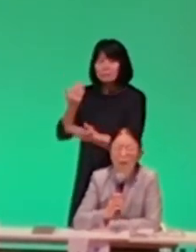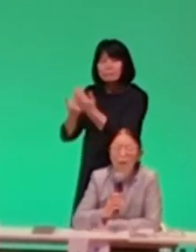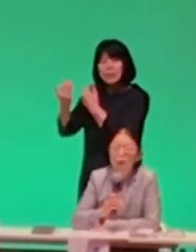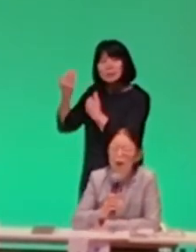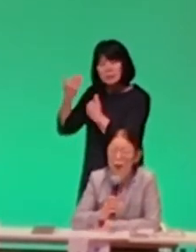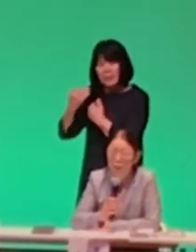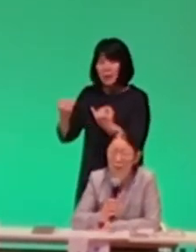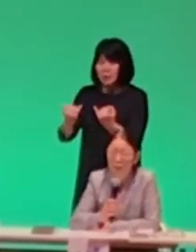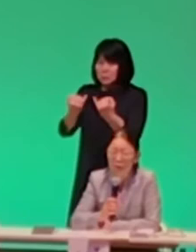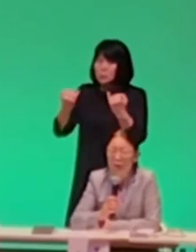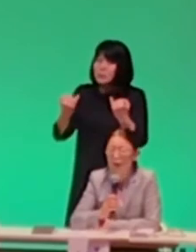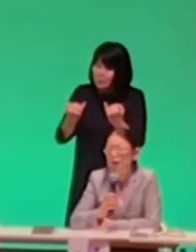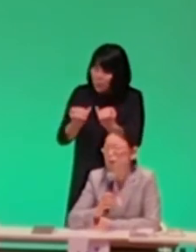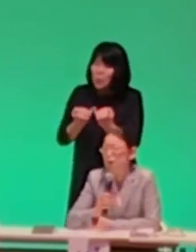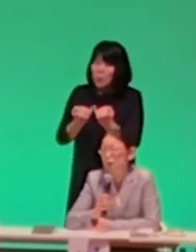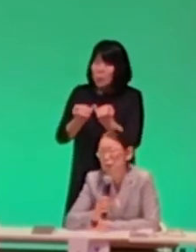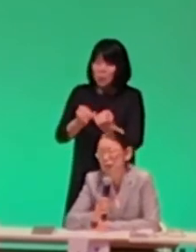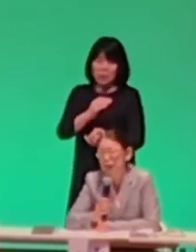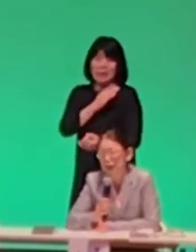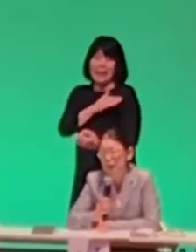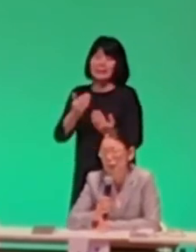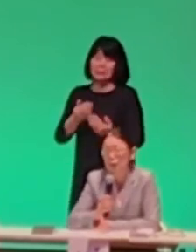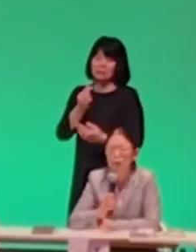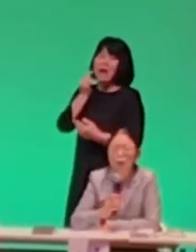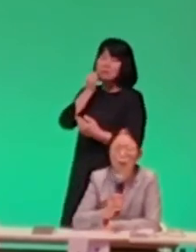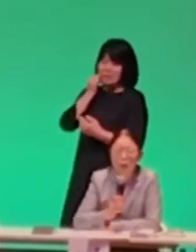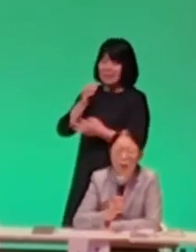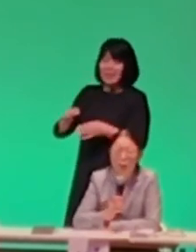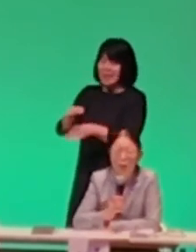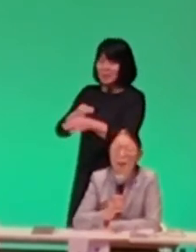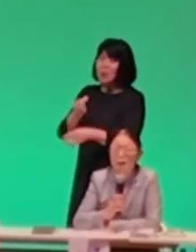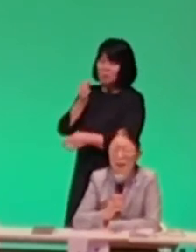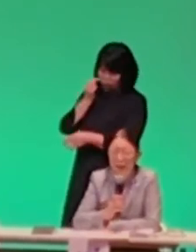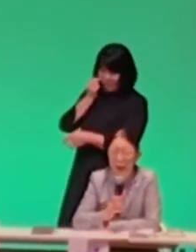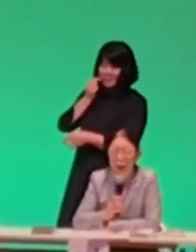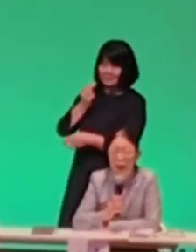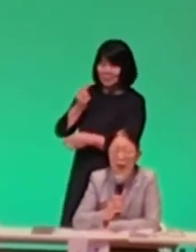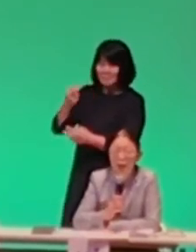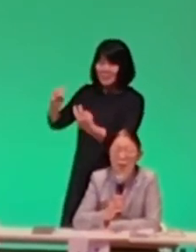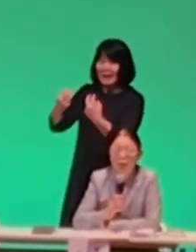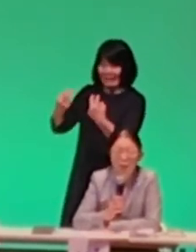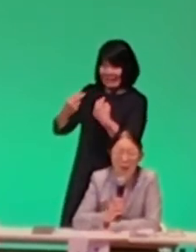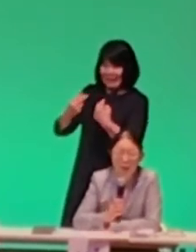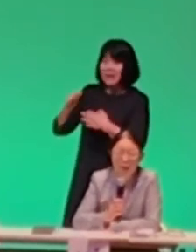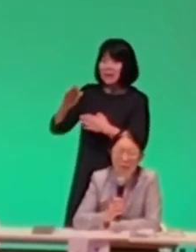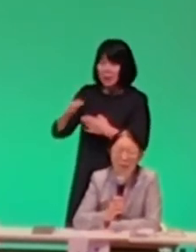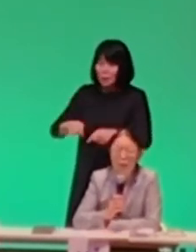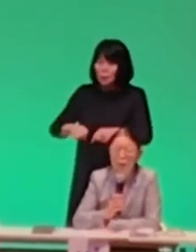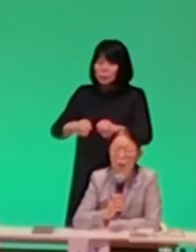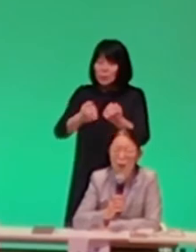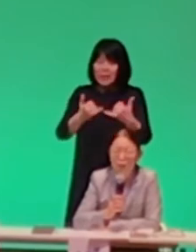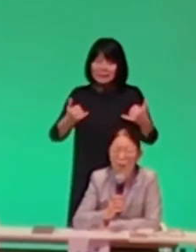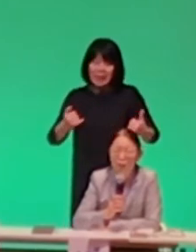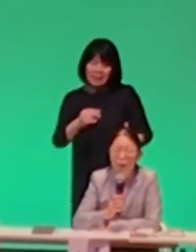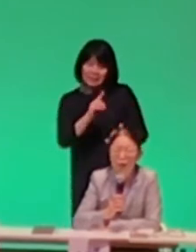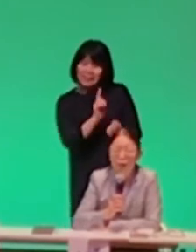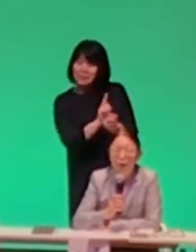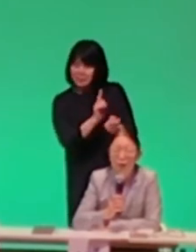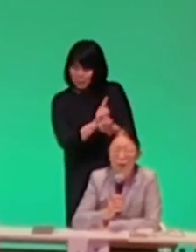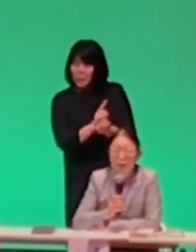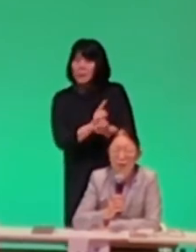は女性も管理職は無理、営業職は無理って思われてたから、障害のある人について